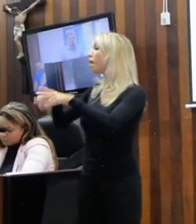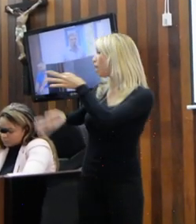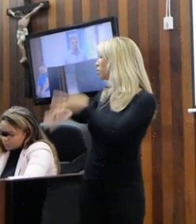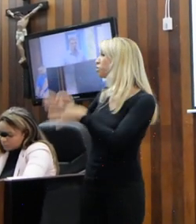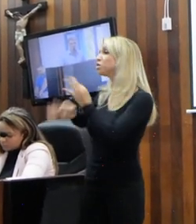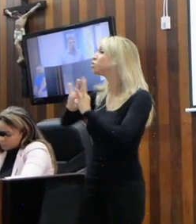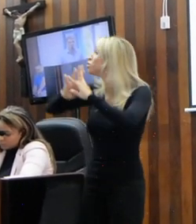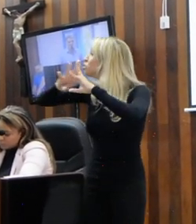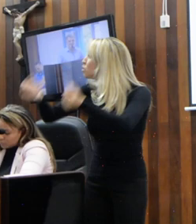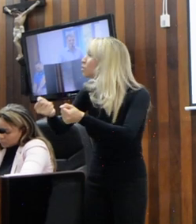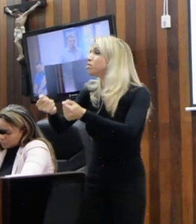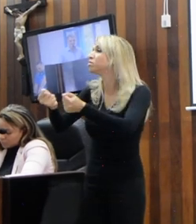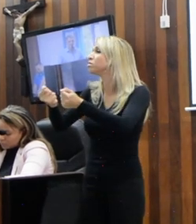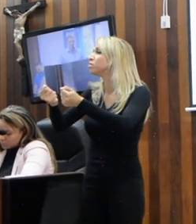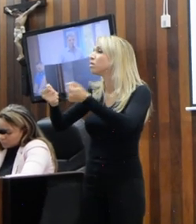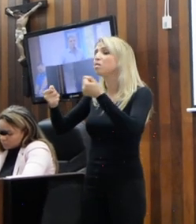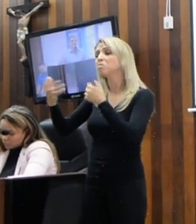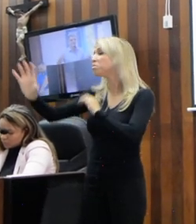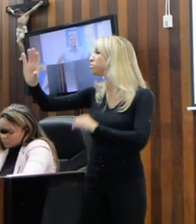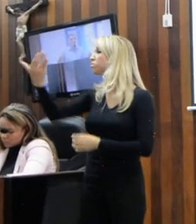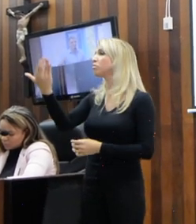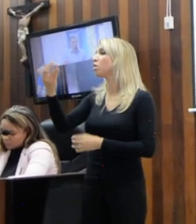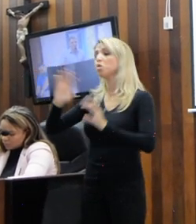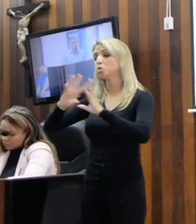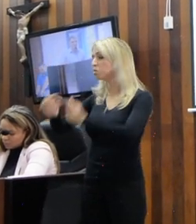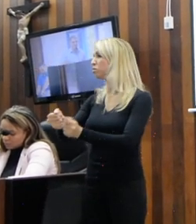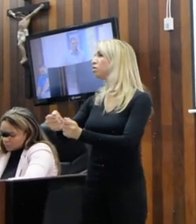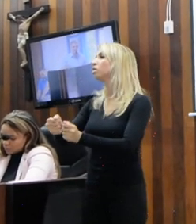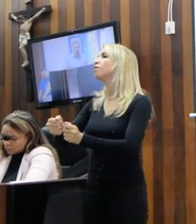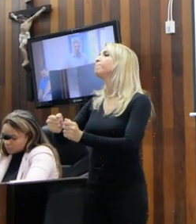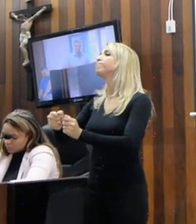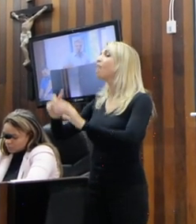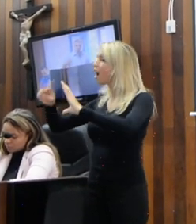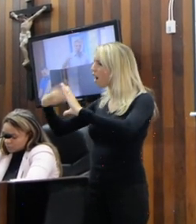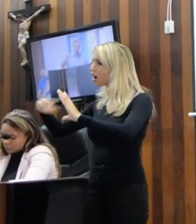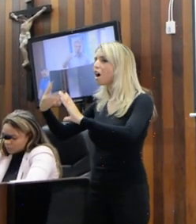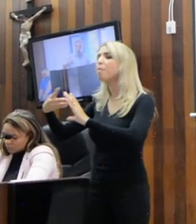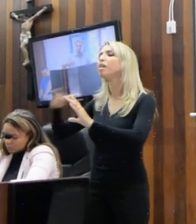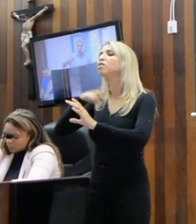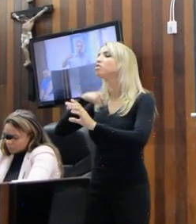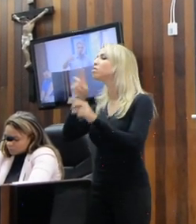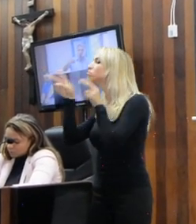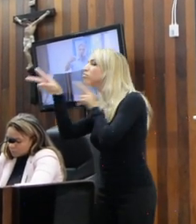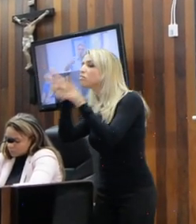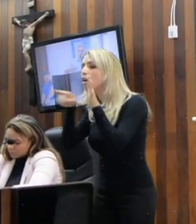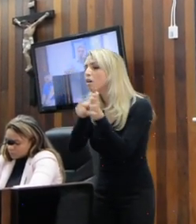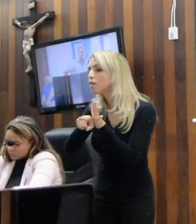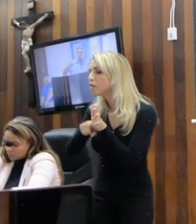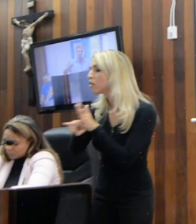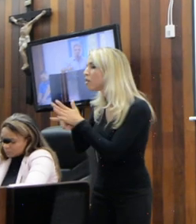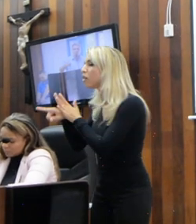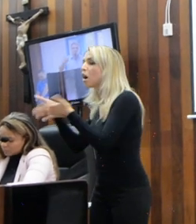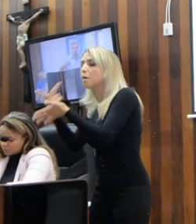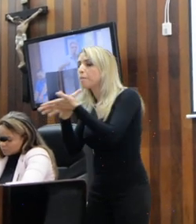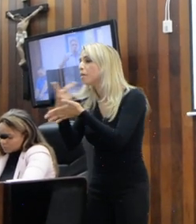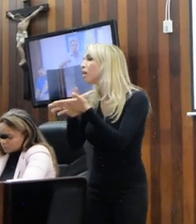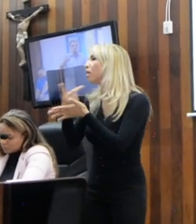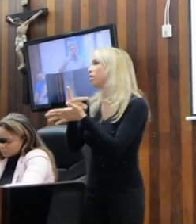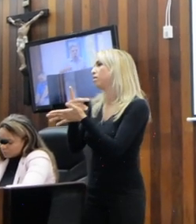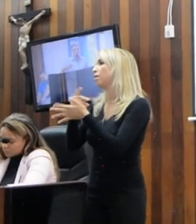era decidido ali. A Câmara tomava conta da cidade. A instituição prefeitura no país só veio